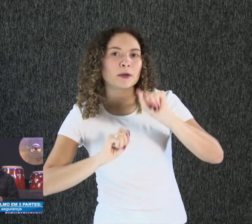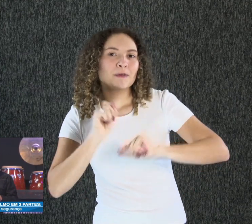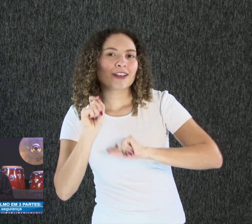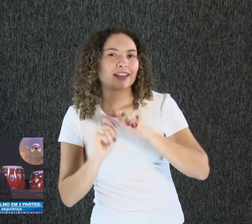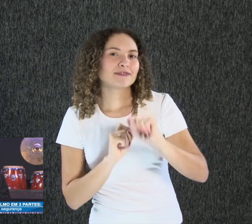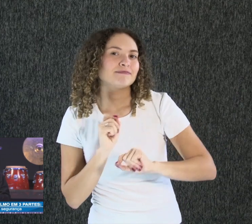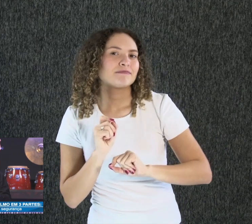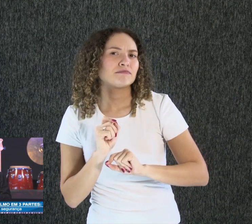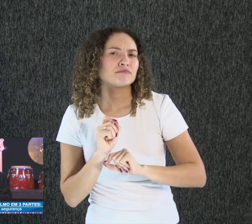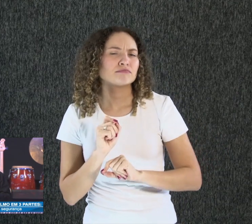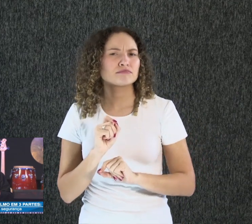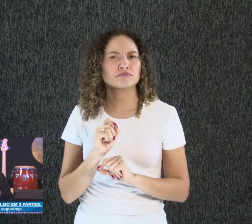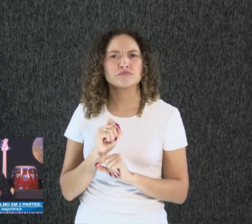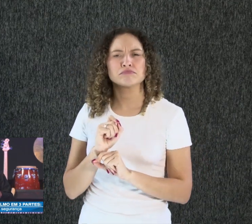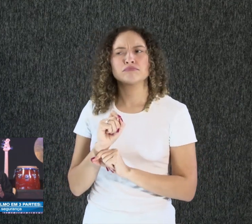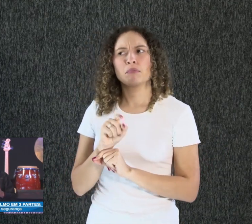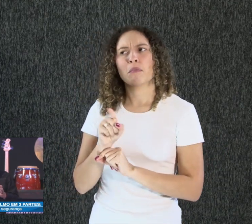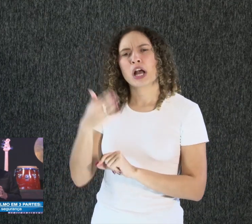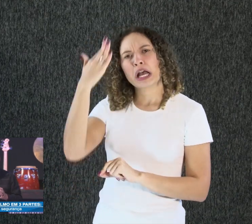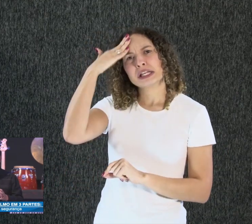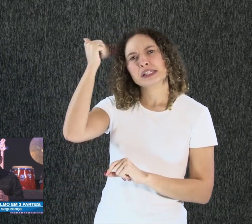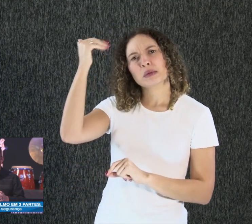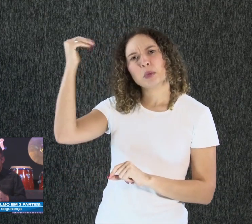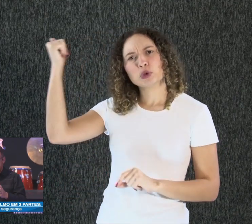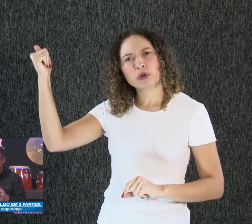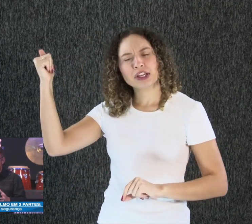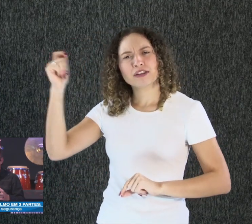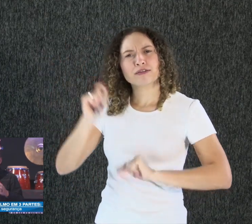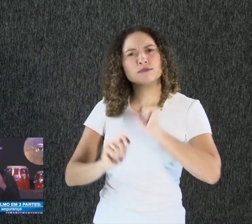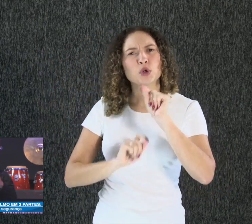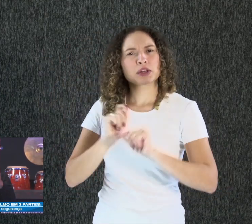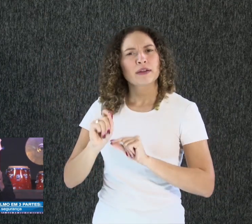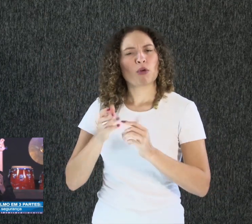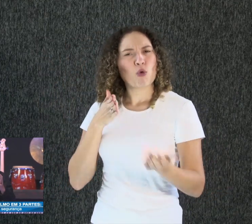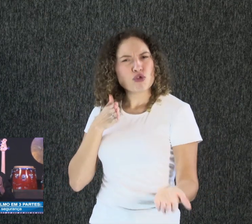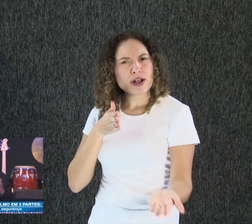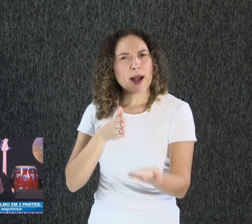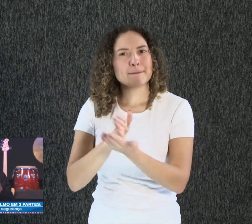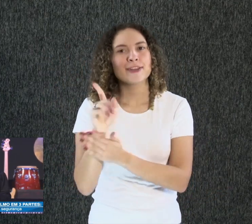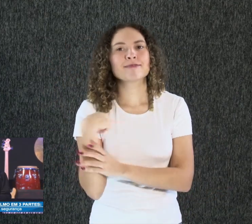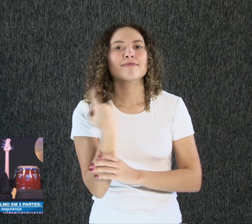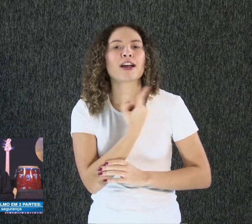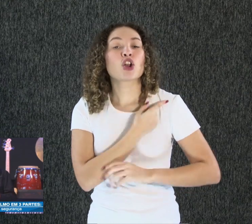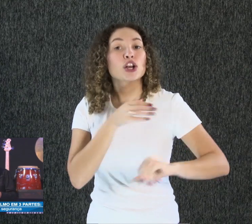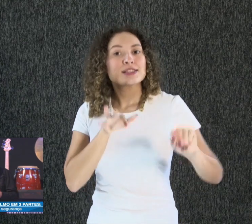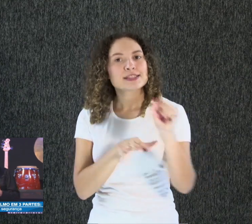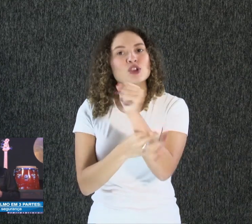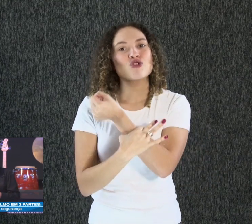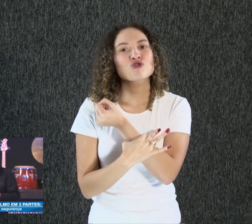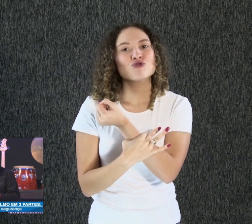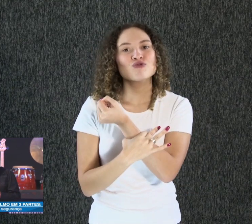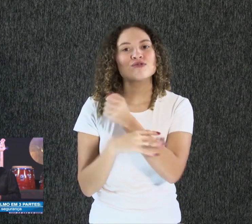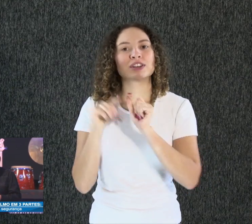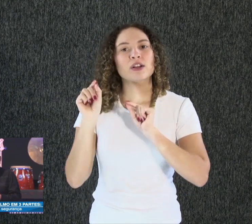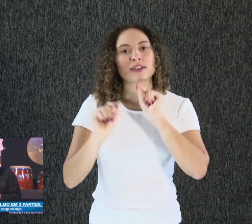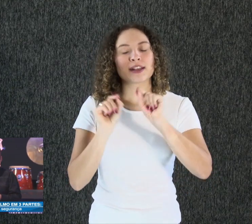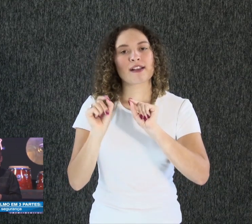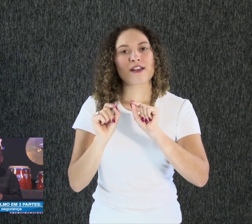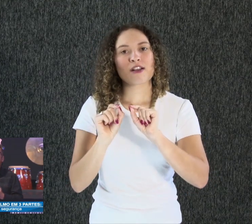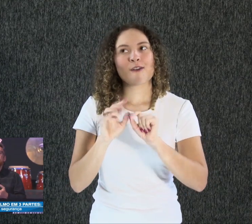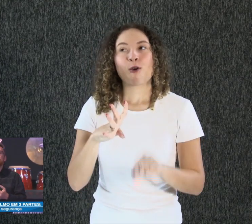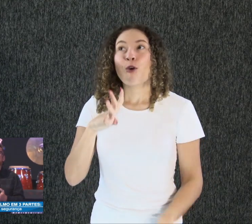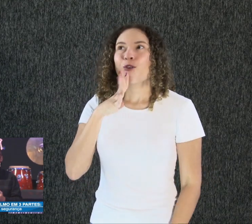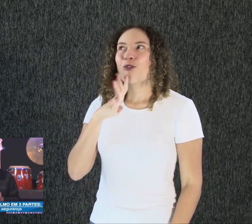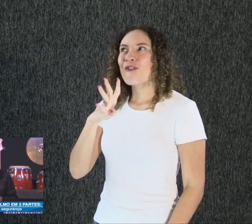O texto nos mostra aqui com muita propriedade, com muita sabedoria, que o caminho para nós nos sentirmos seguros